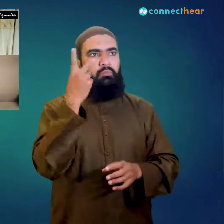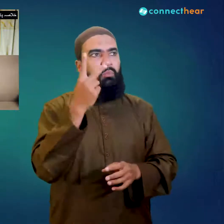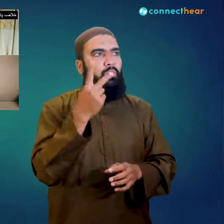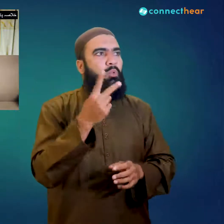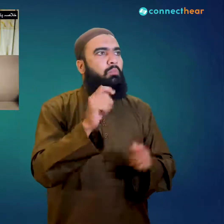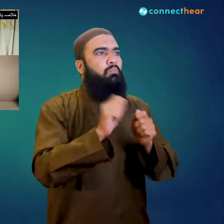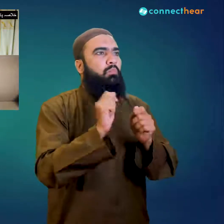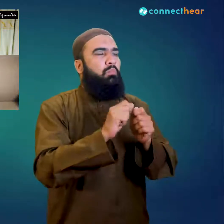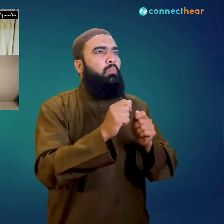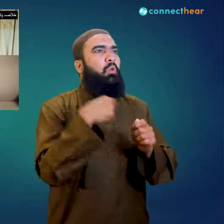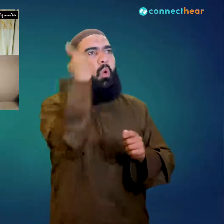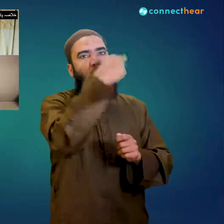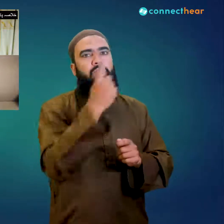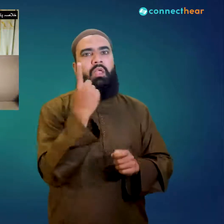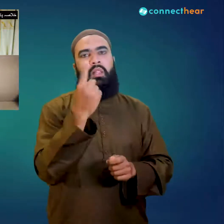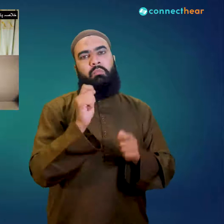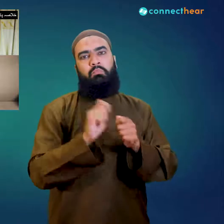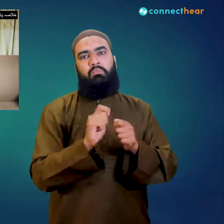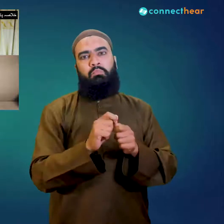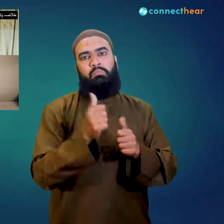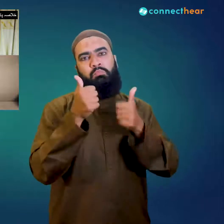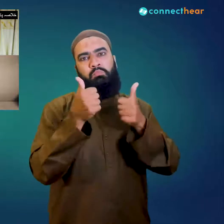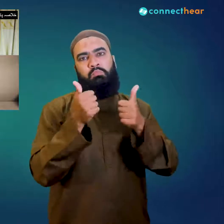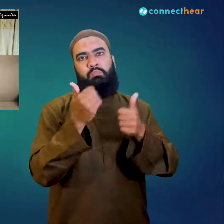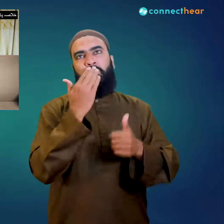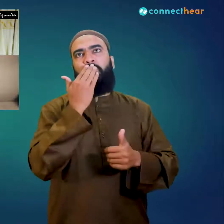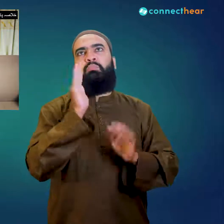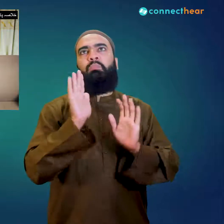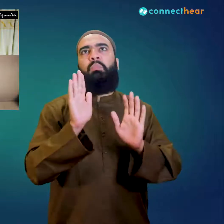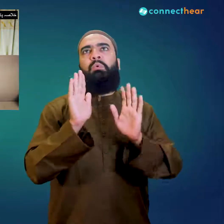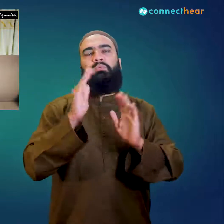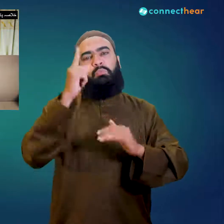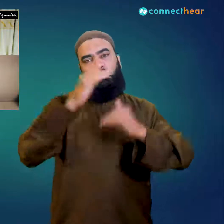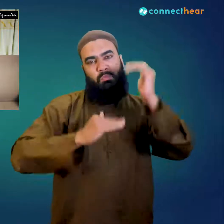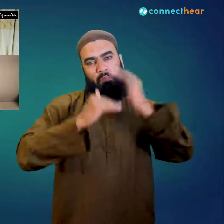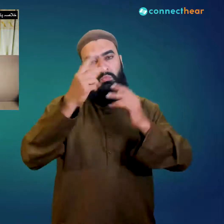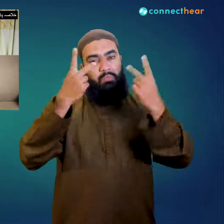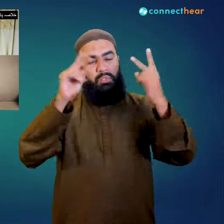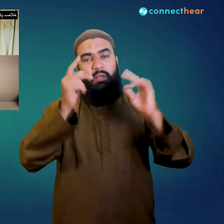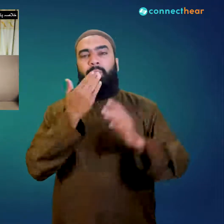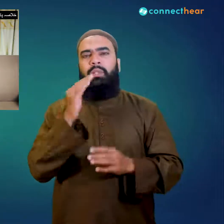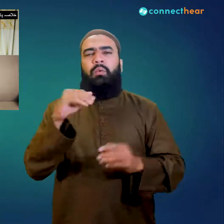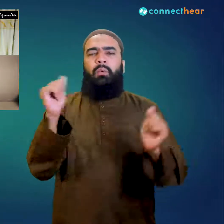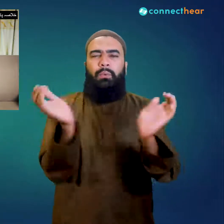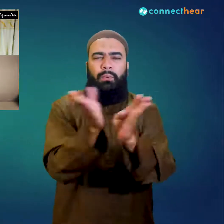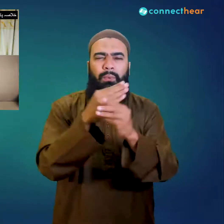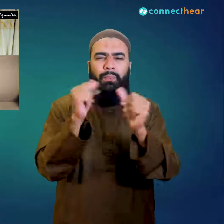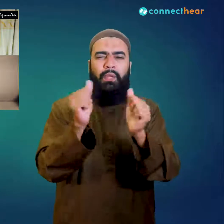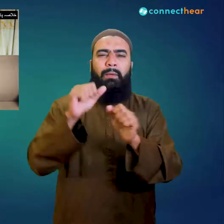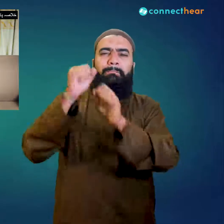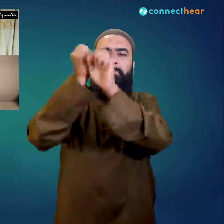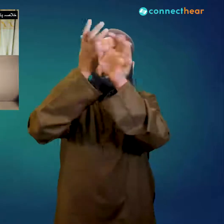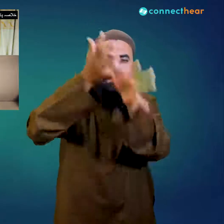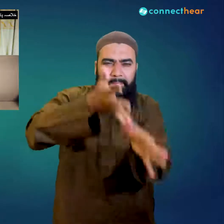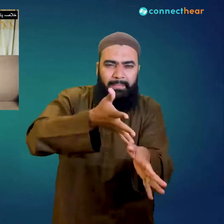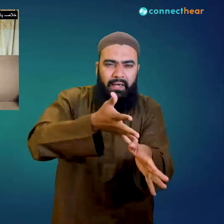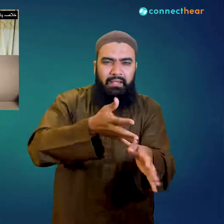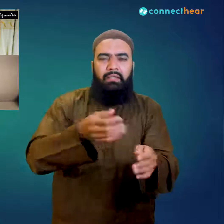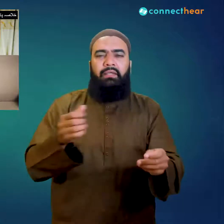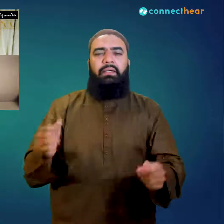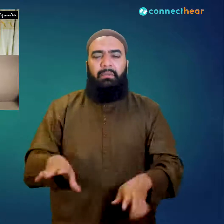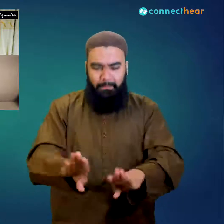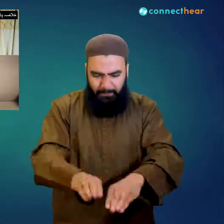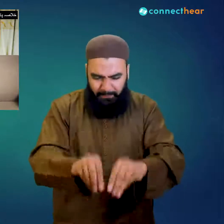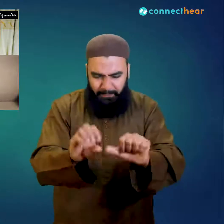کا نکلنا، اور اسی طرح بادلوں کا آنا، سمندروں کا پانی سے بادلوں کا اٹھنا، پھر بارش